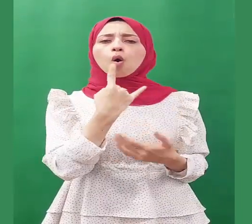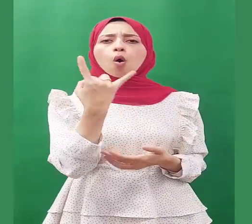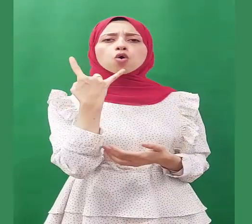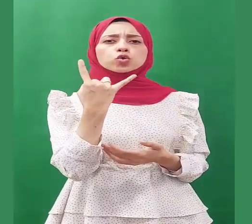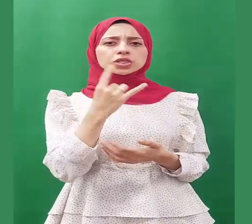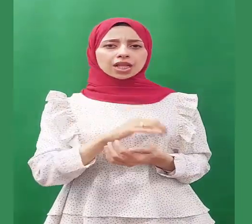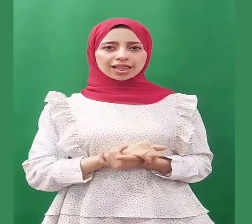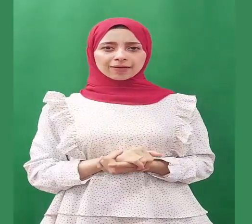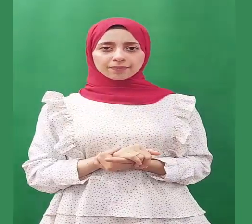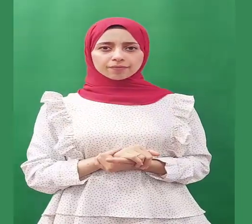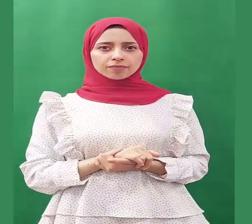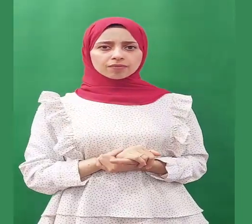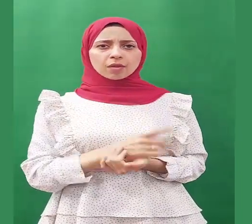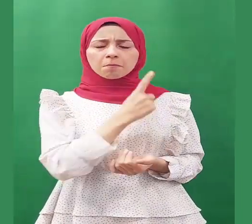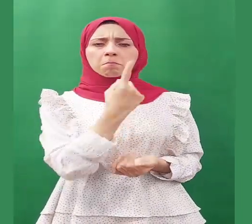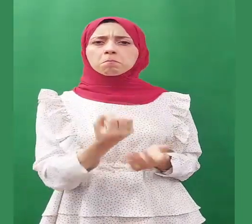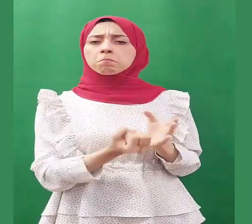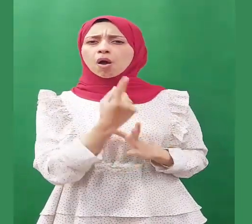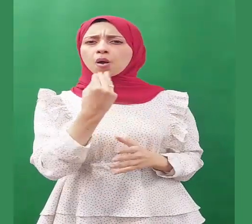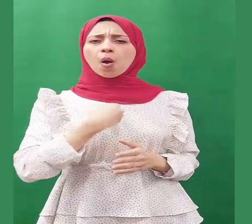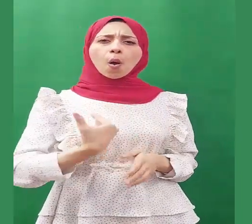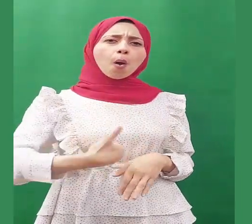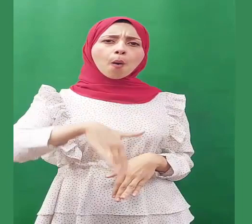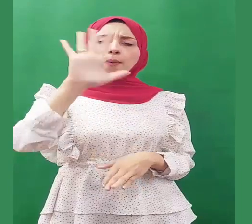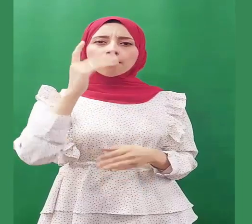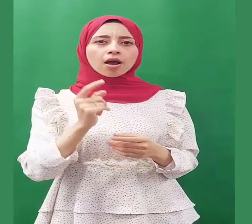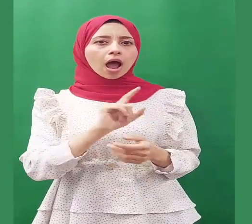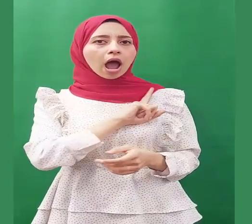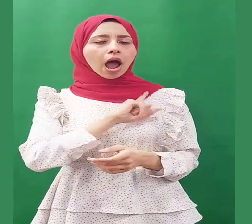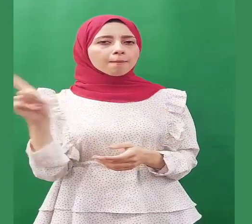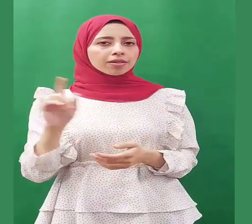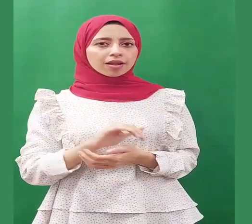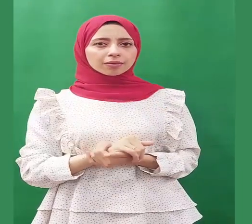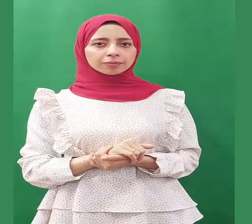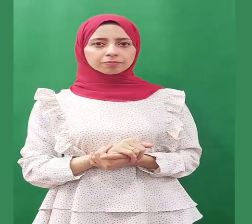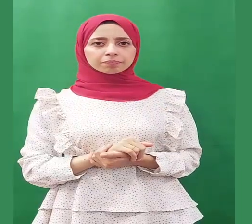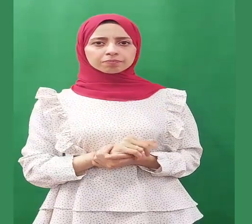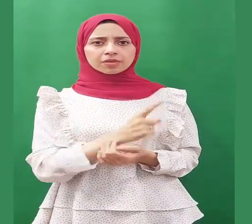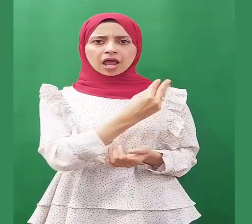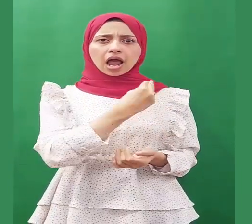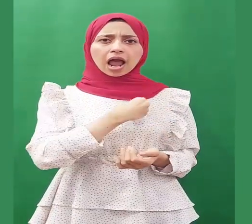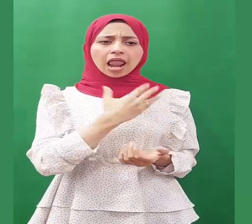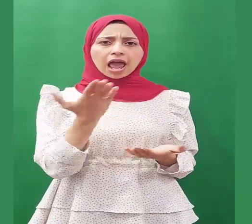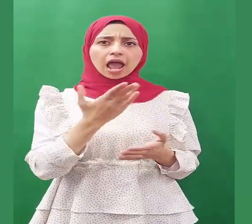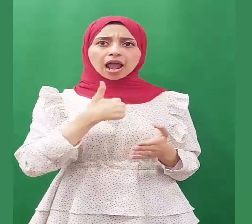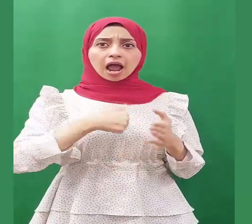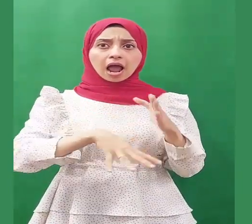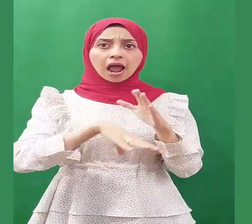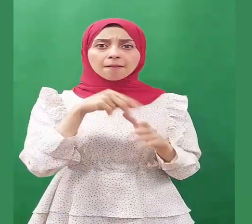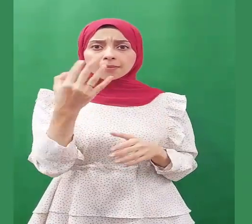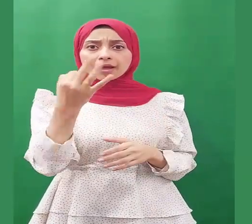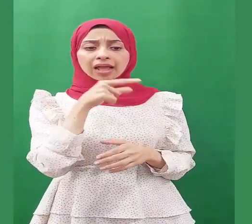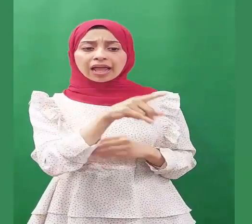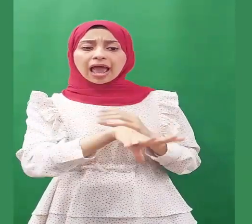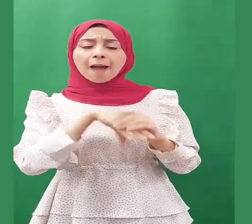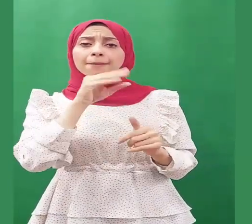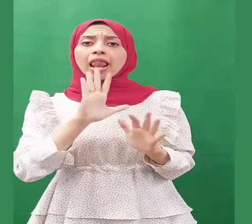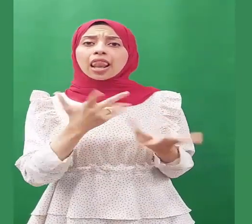سنين فما قال لي اوف قط وما قال لي لشيء صنعته لما صنعته ولا